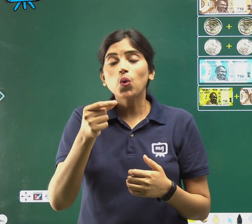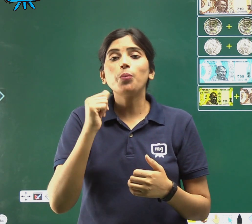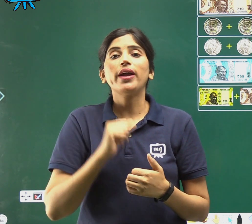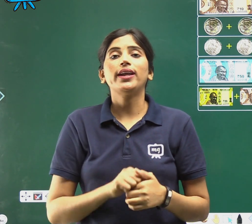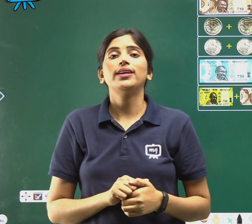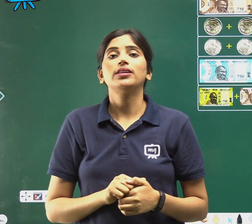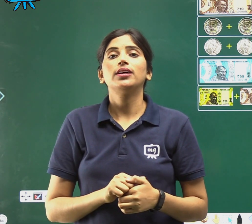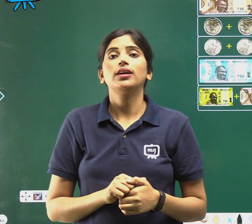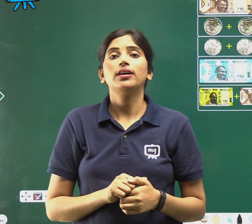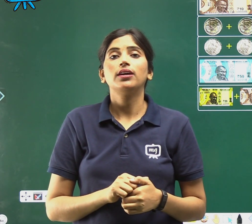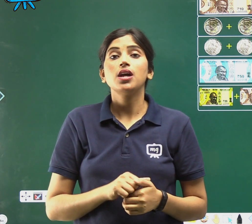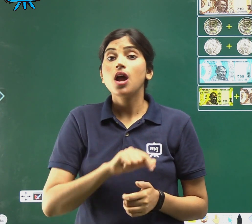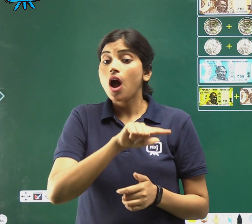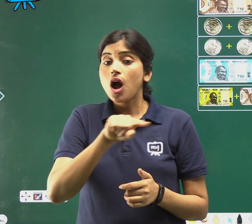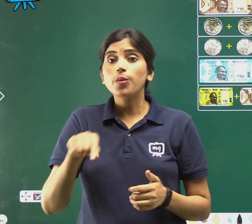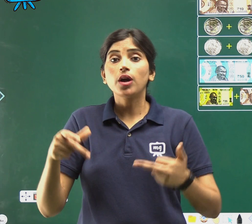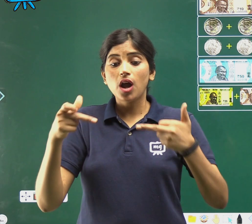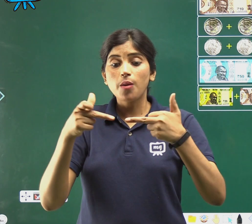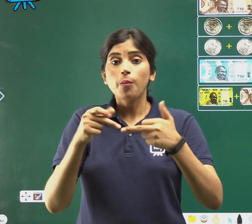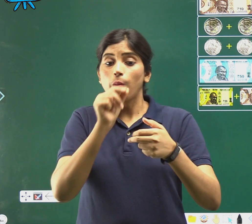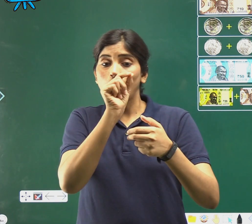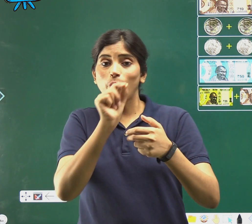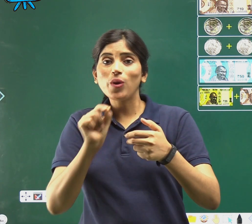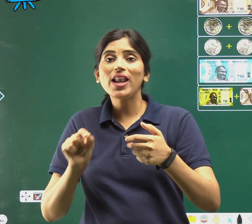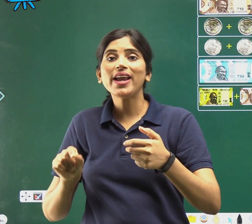रुपए। अब हम इनसे मिलाएंगे।